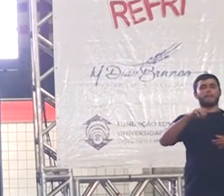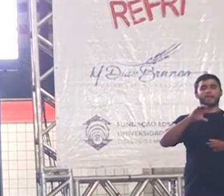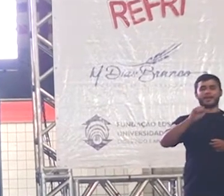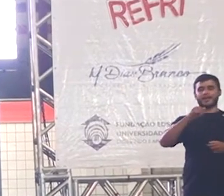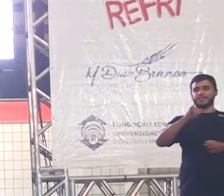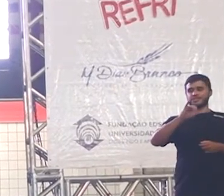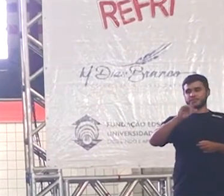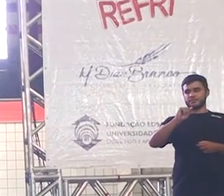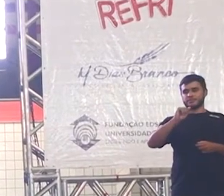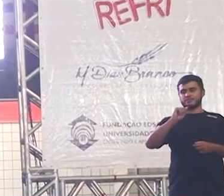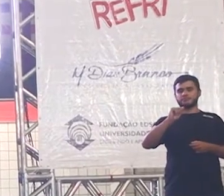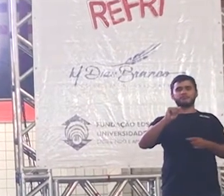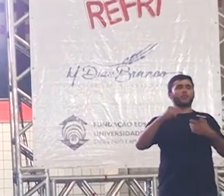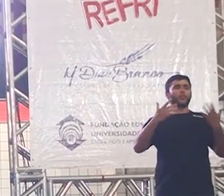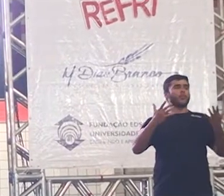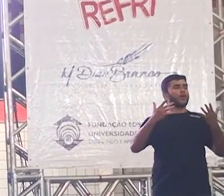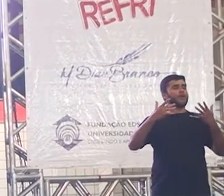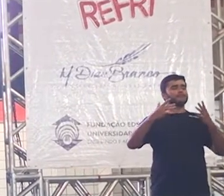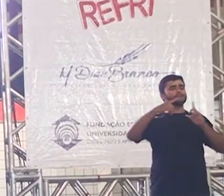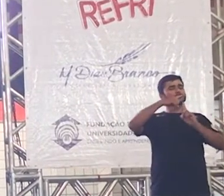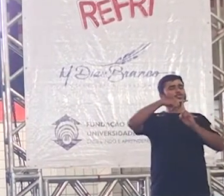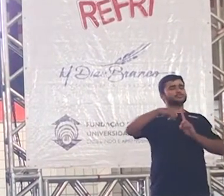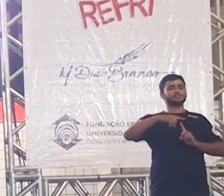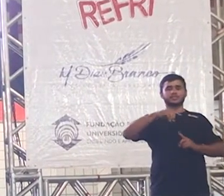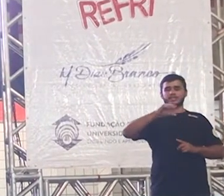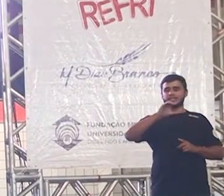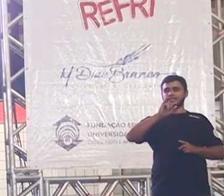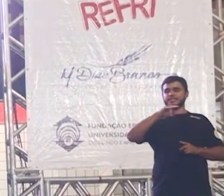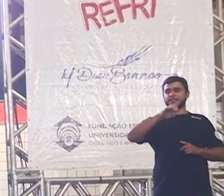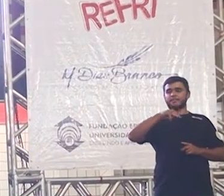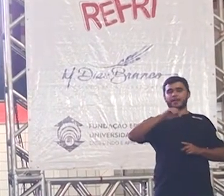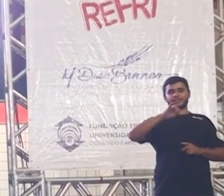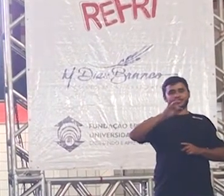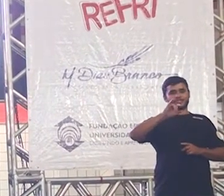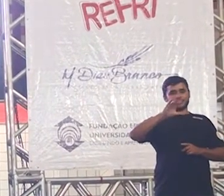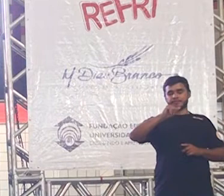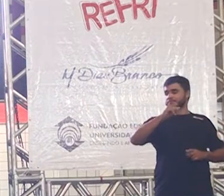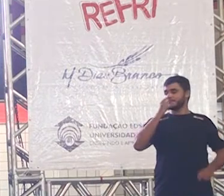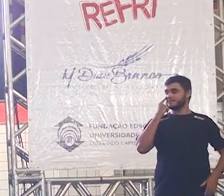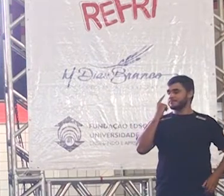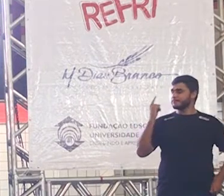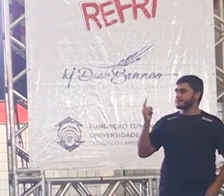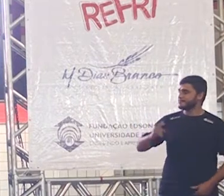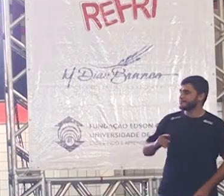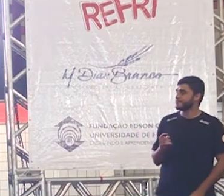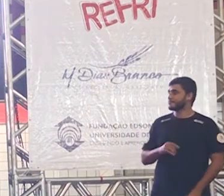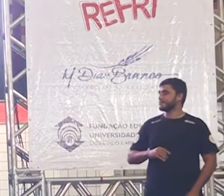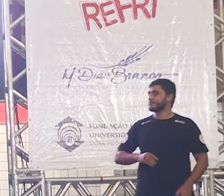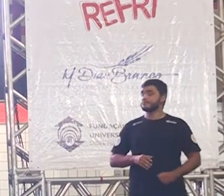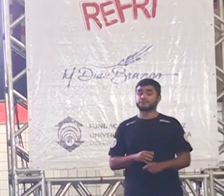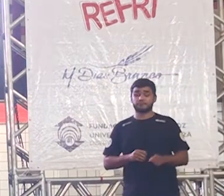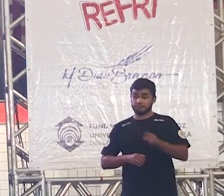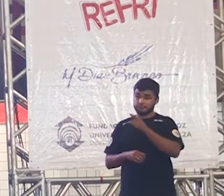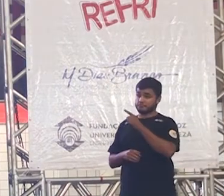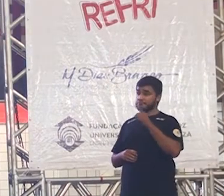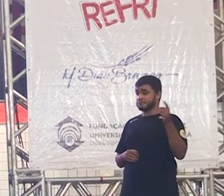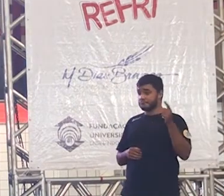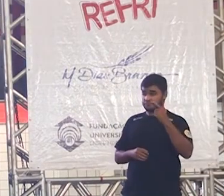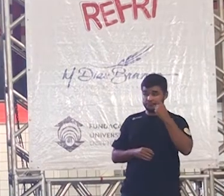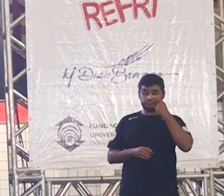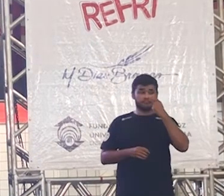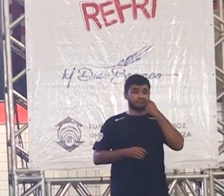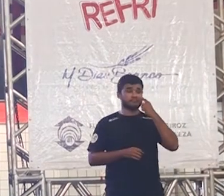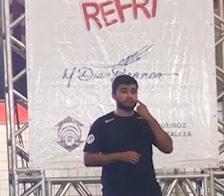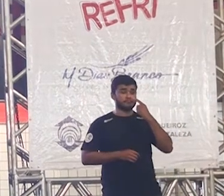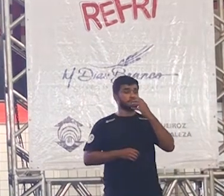dos assuntos que a gente tem bastante cobrado nas provas do Enem. Eu vou pedir, por favor, que você acompanhe a minha aula, pegando o seu